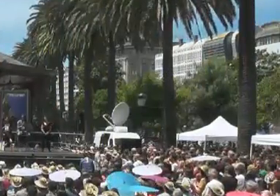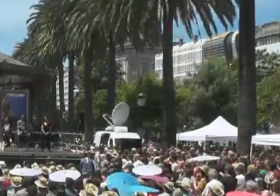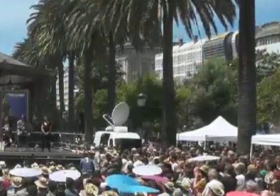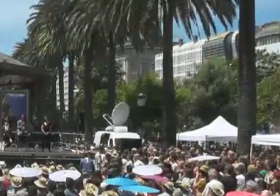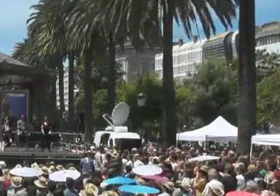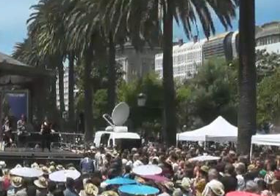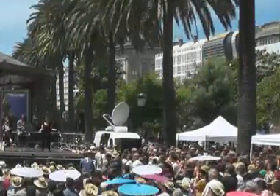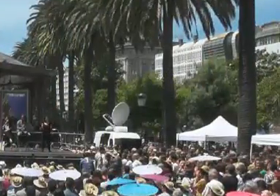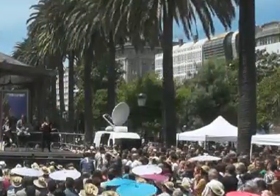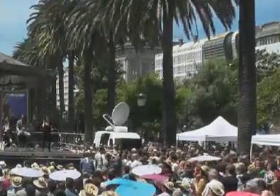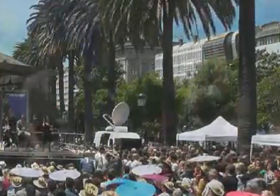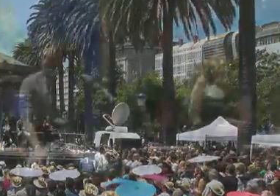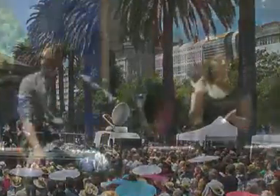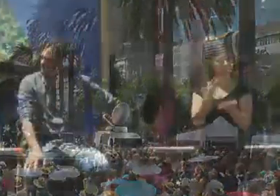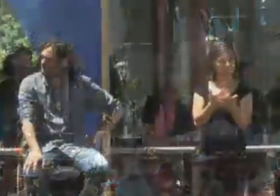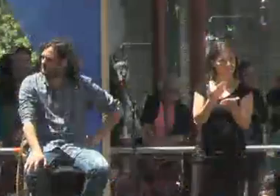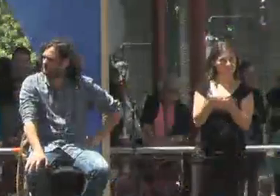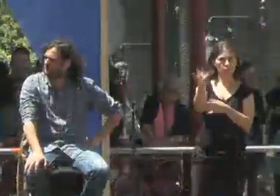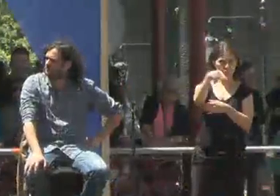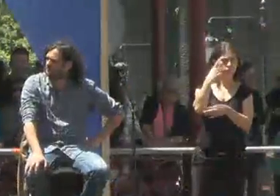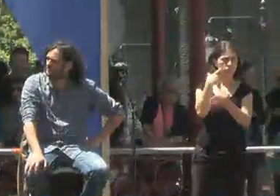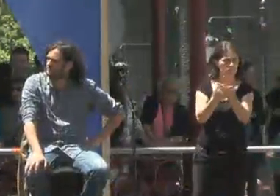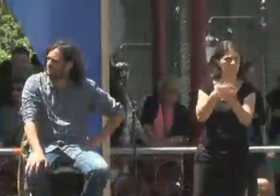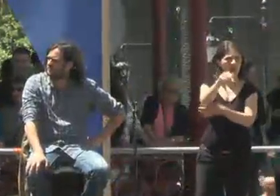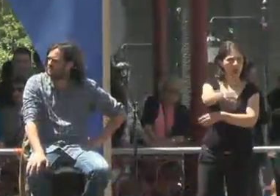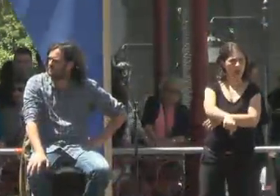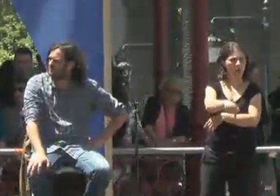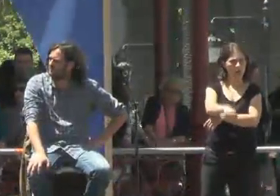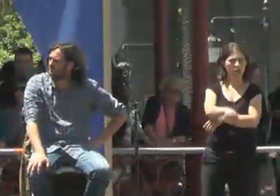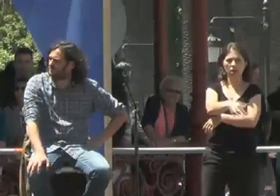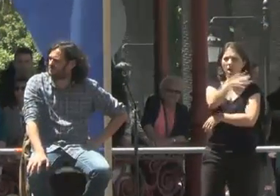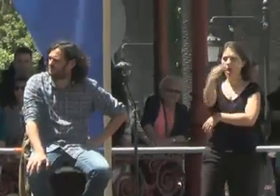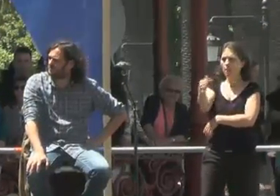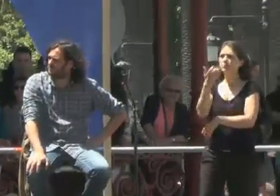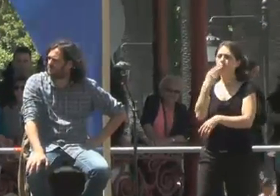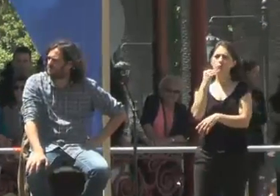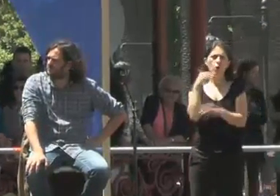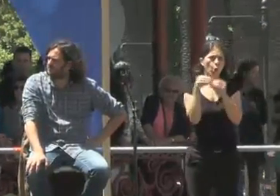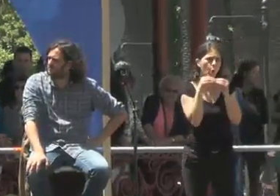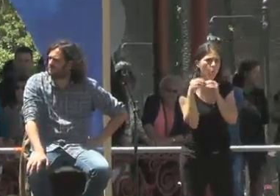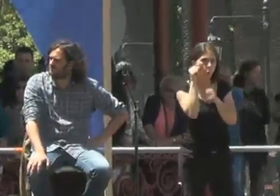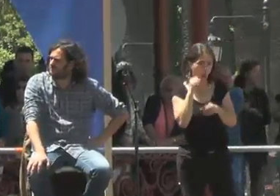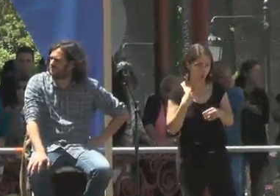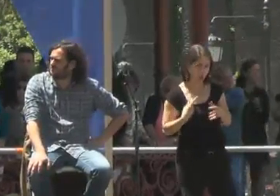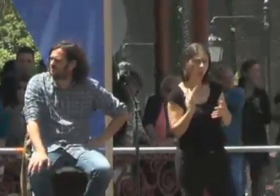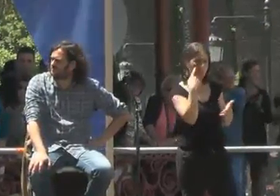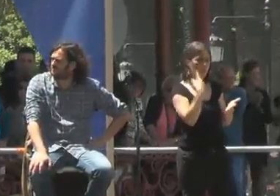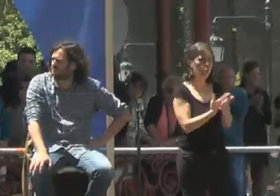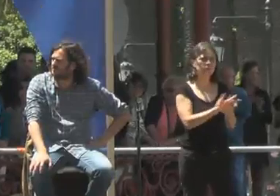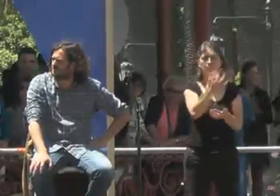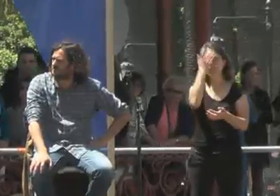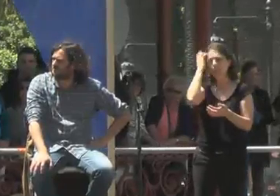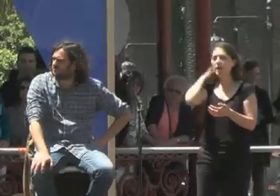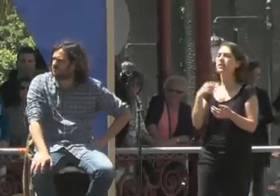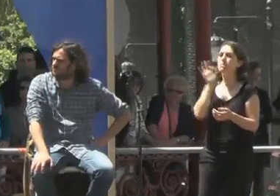E o estamos demostrando, o estades demostrando aquí na Coruña, e o están demostrando Ferrol en Común e Jorge en Ferrol, e Compostela Aberta